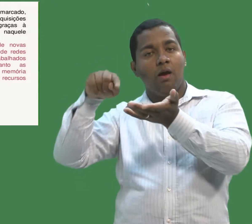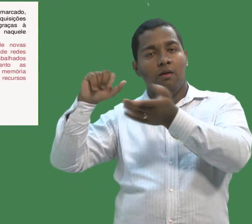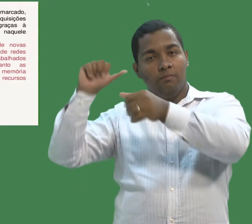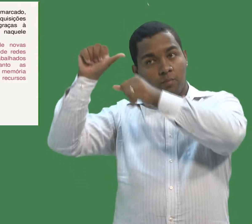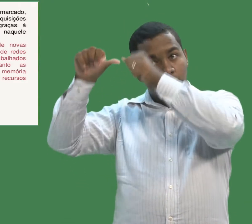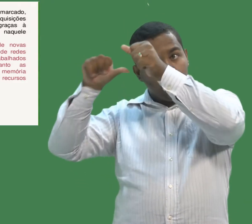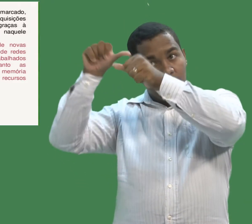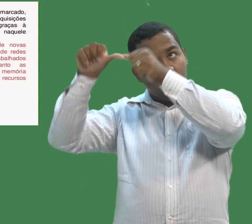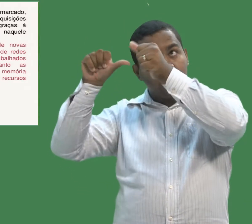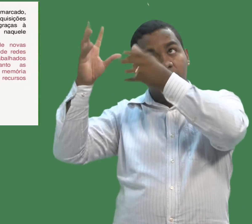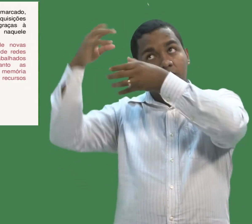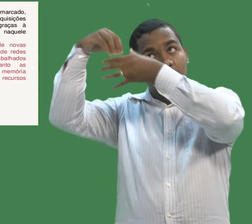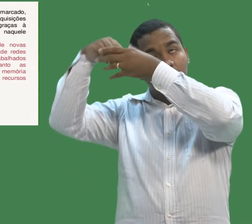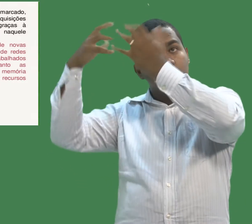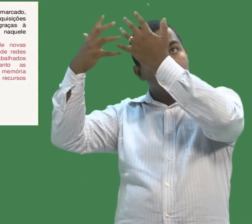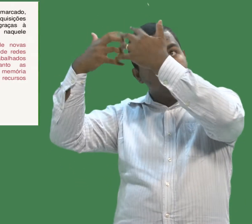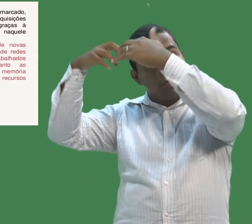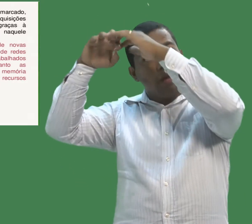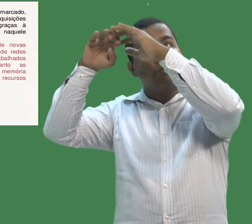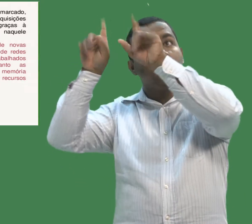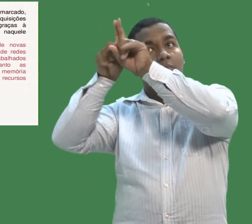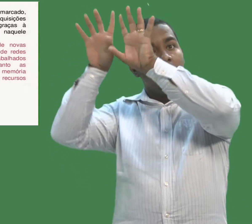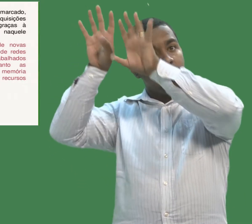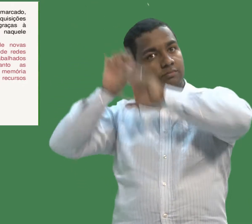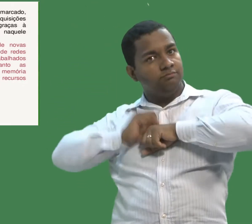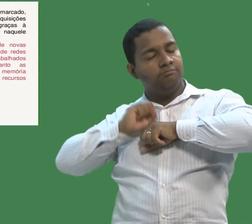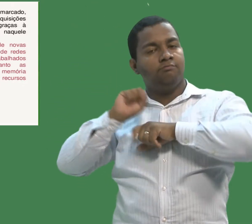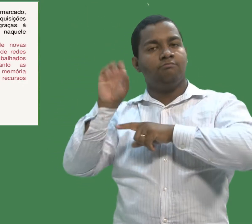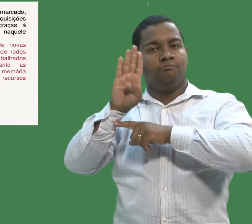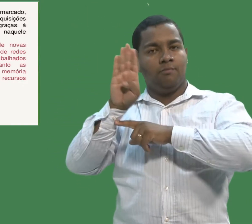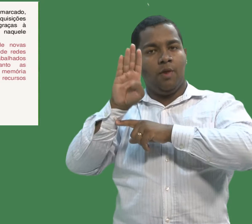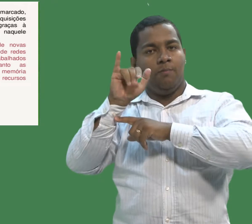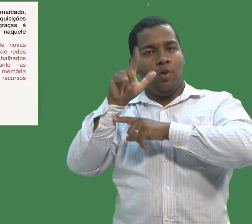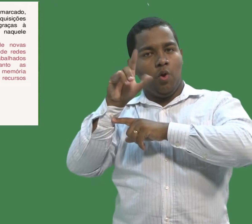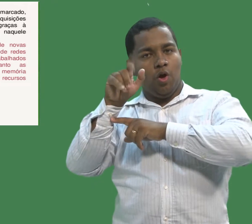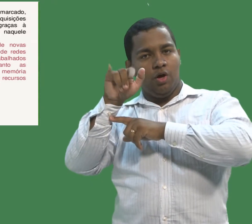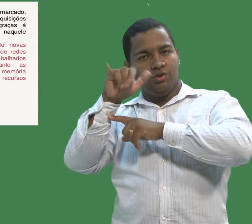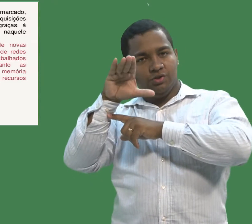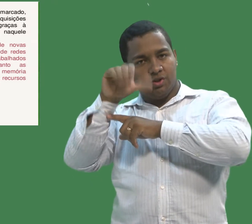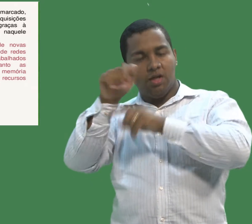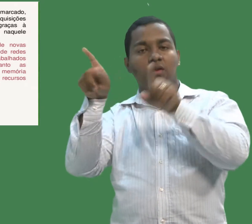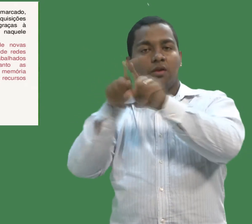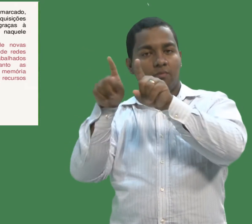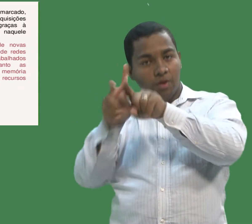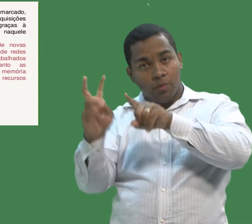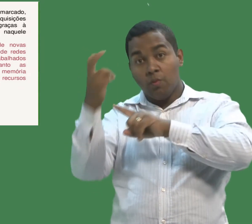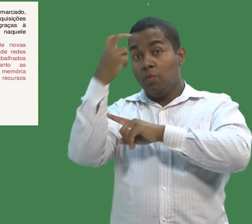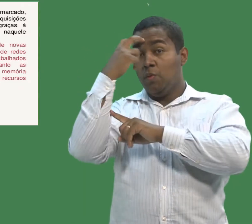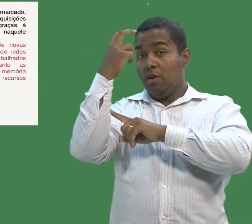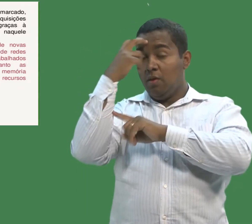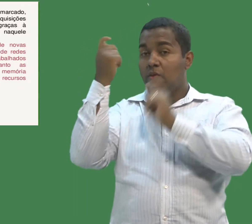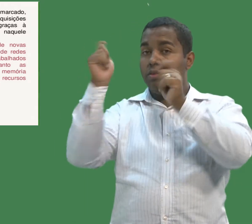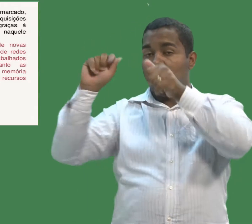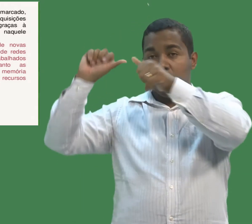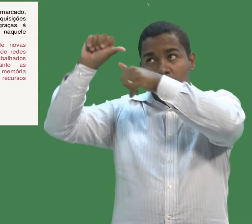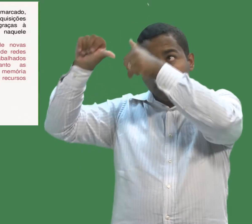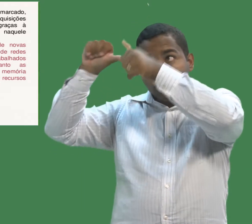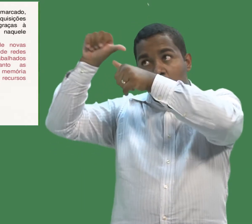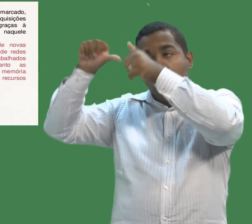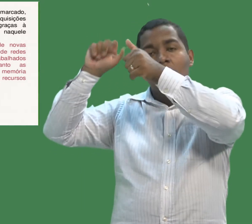mudanças físicas no cérebro e por aquisições biológico-culturais específicas e possíveis graças à